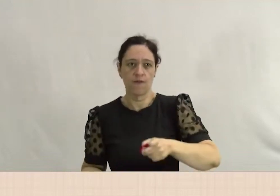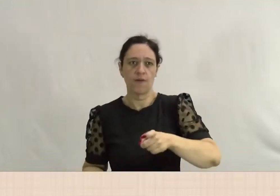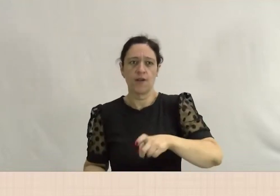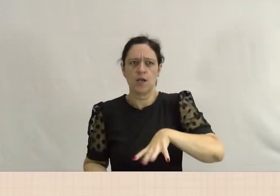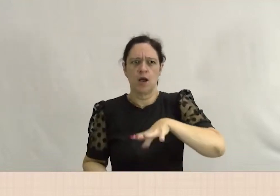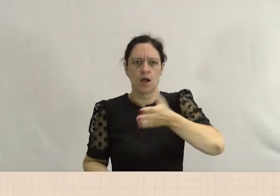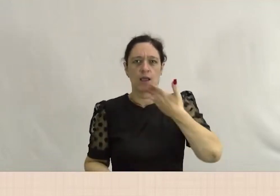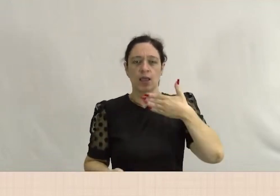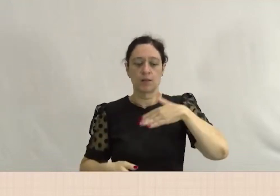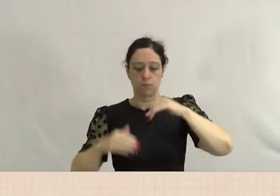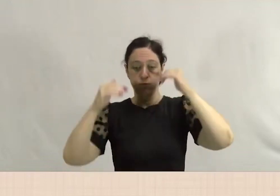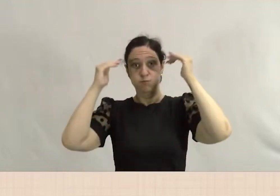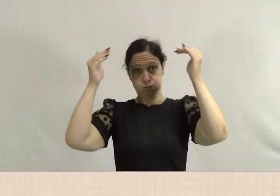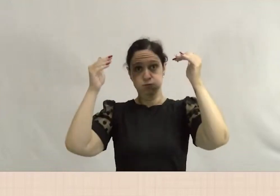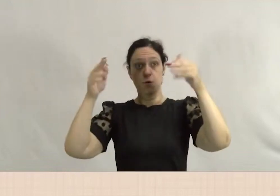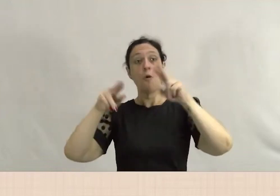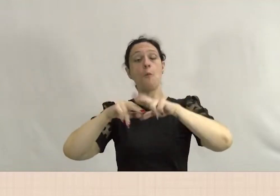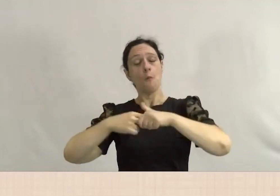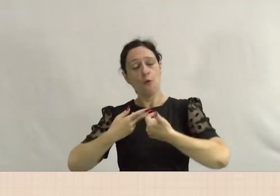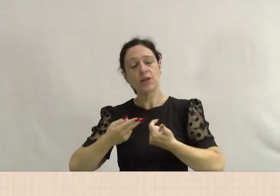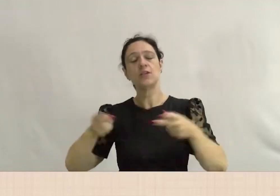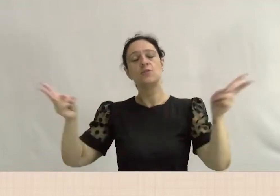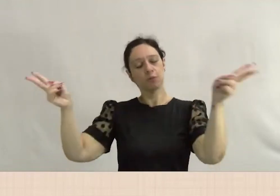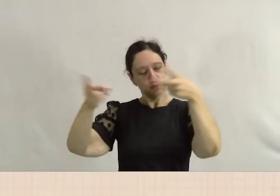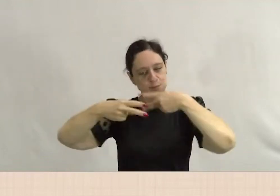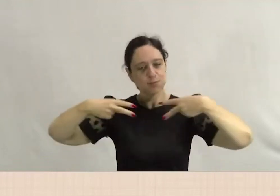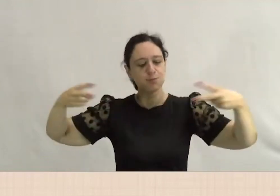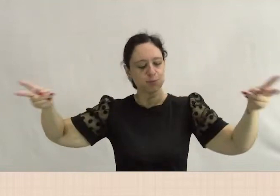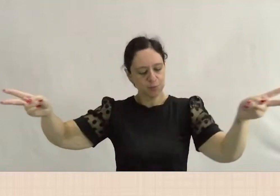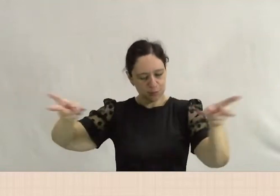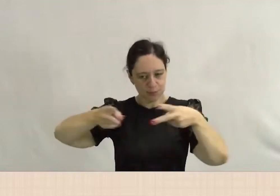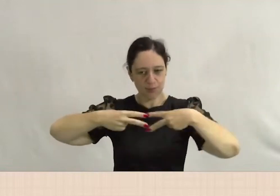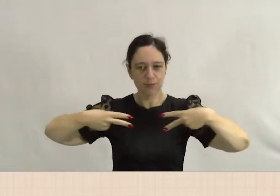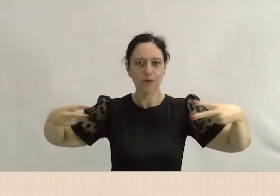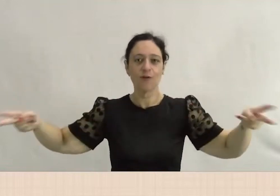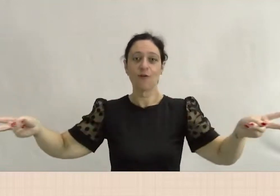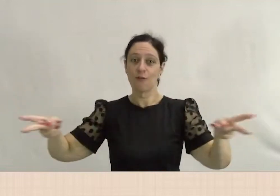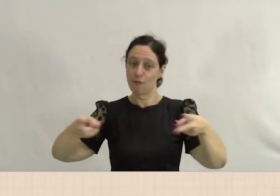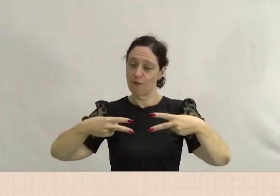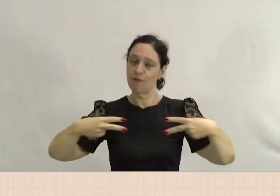Mas graças a Deus, nós temos a movimentação do ar.